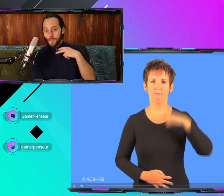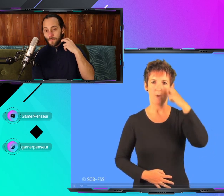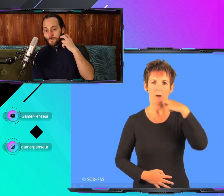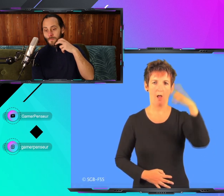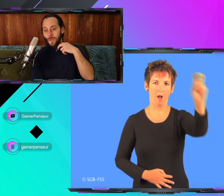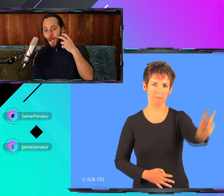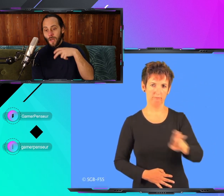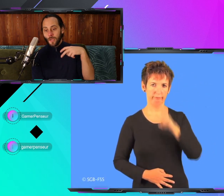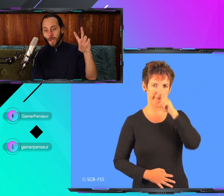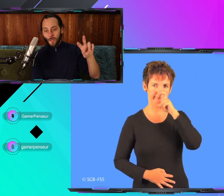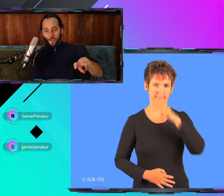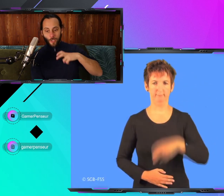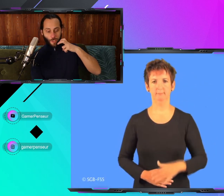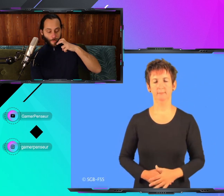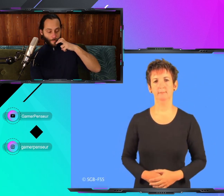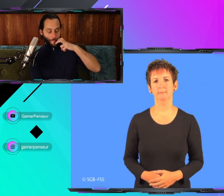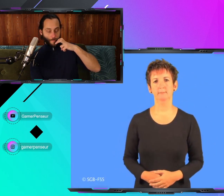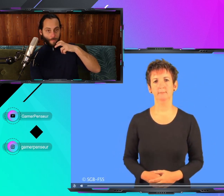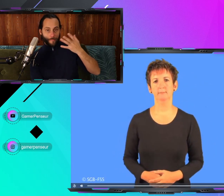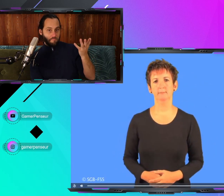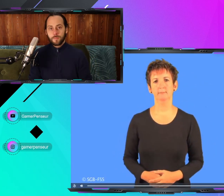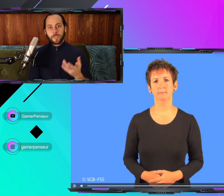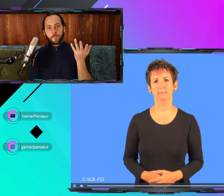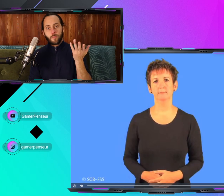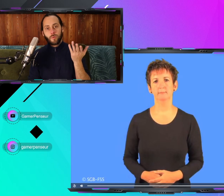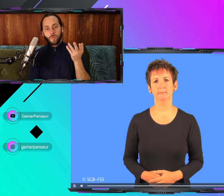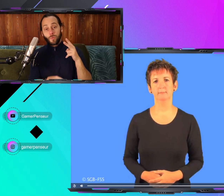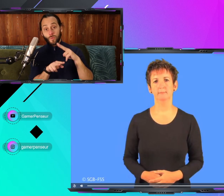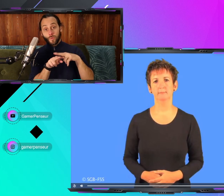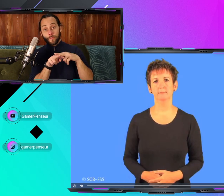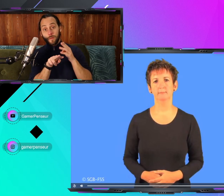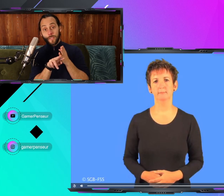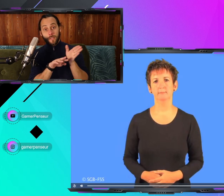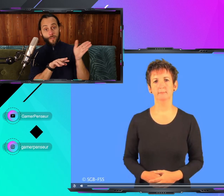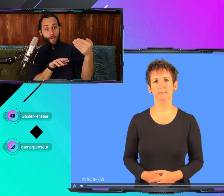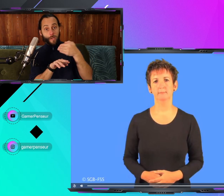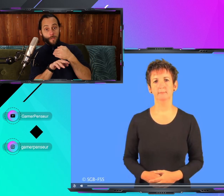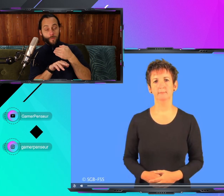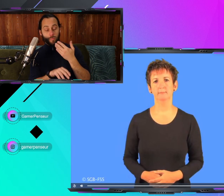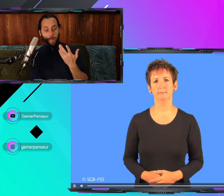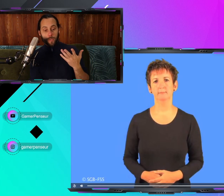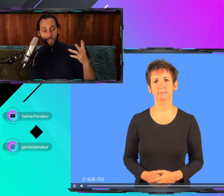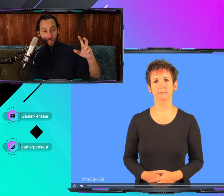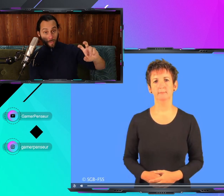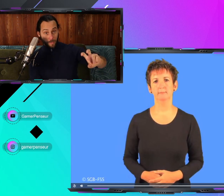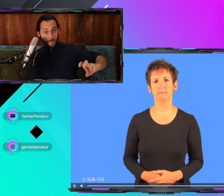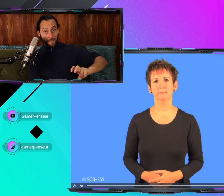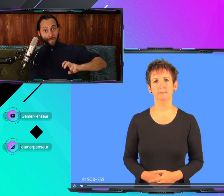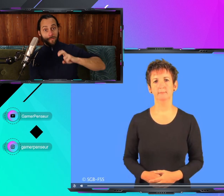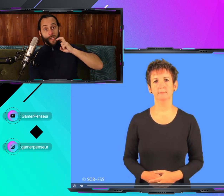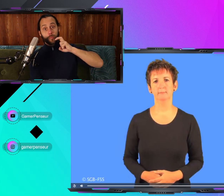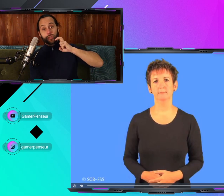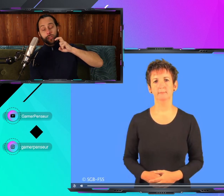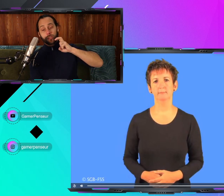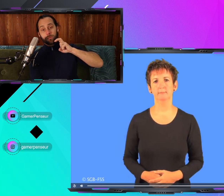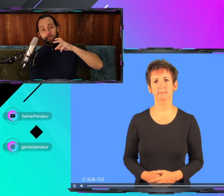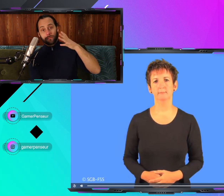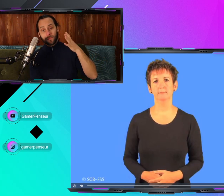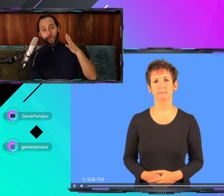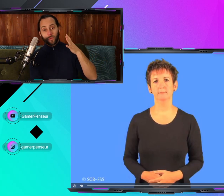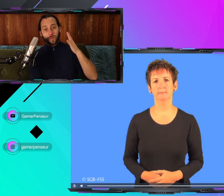Fils Pi, à la gare, chercher. Parce qu'il y a vraiment le verbe directionnel qui nous permet de montrer qui vient me